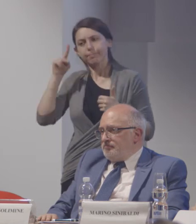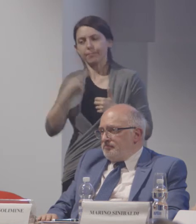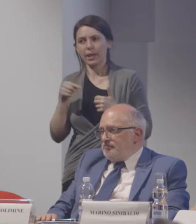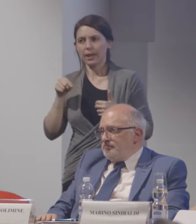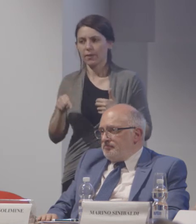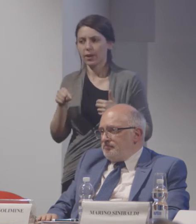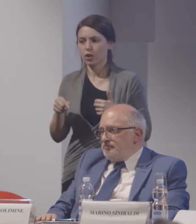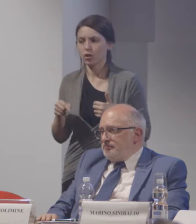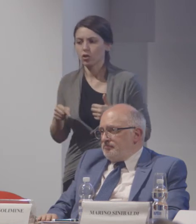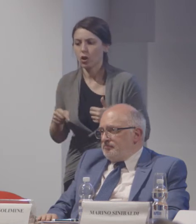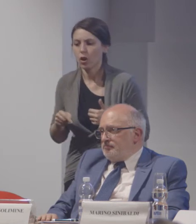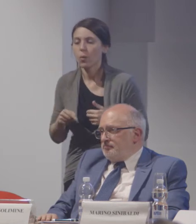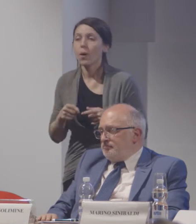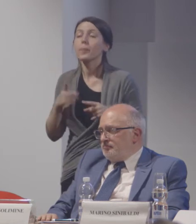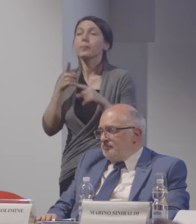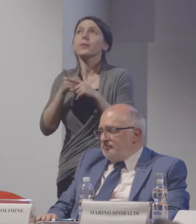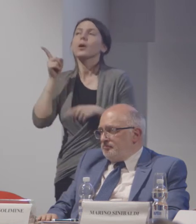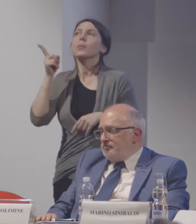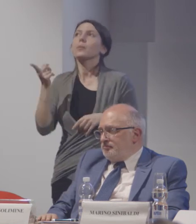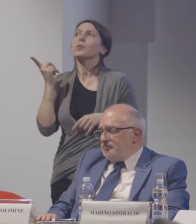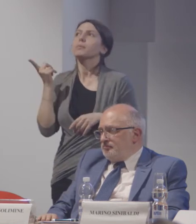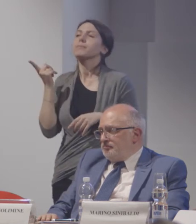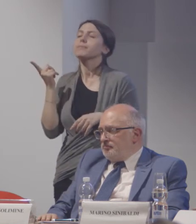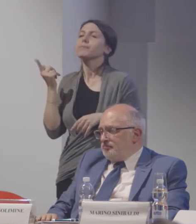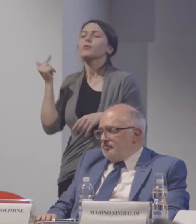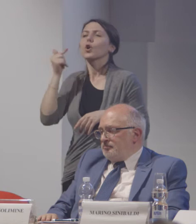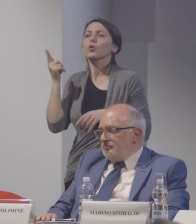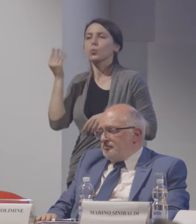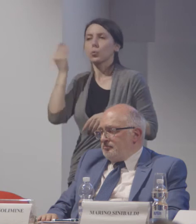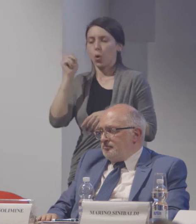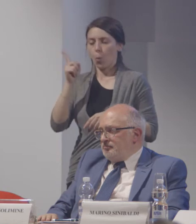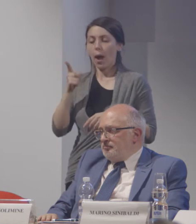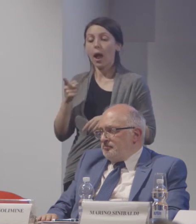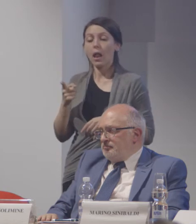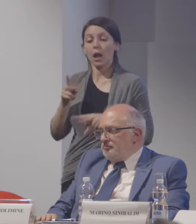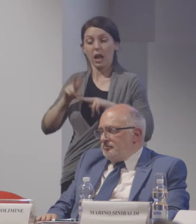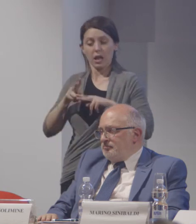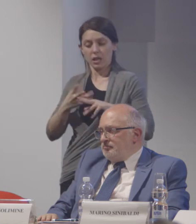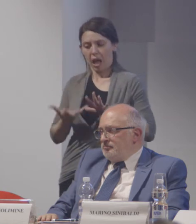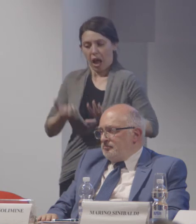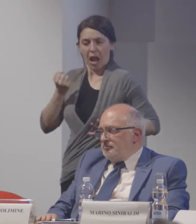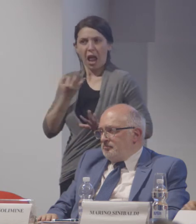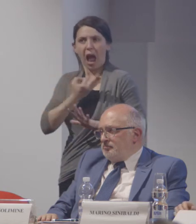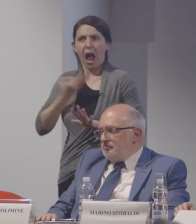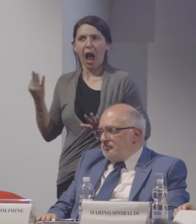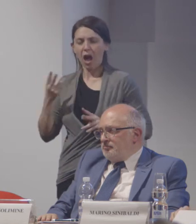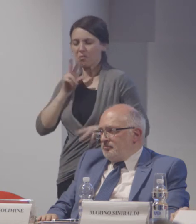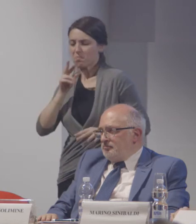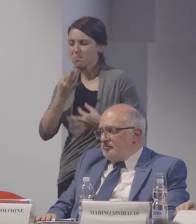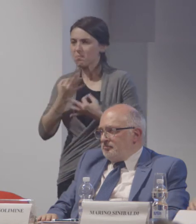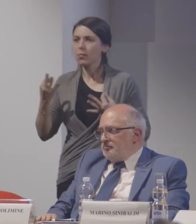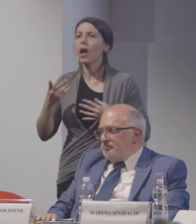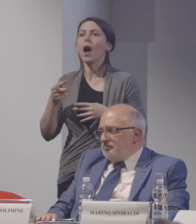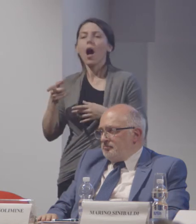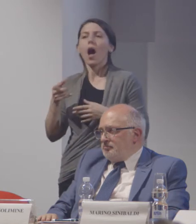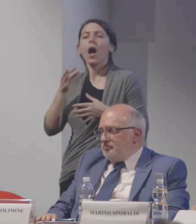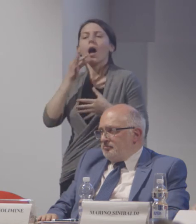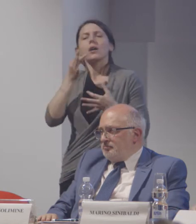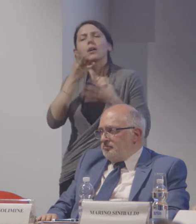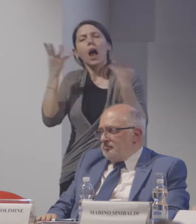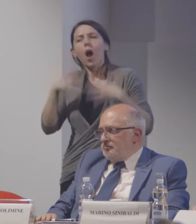Convinto che la padronanza della lingua sia in funzione dell'uguaglianza dei cittadini e della loro partecipazione